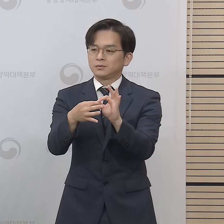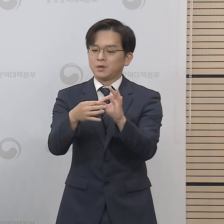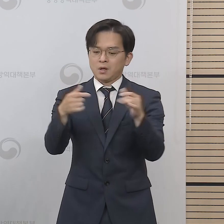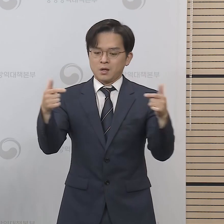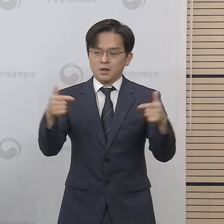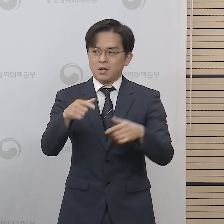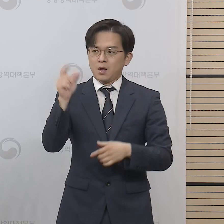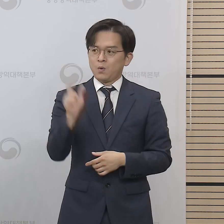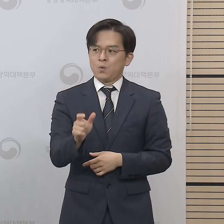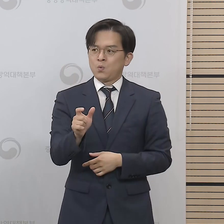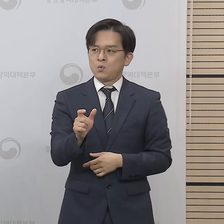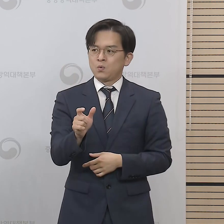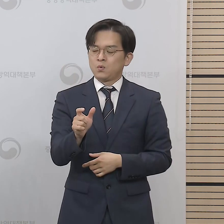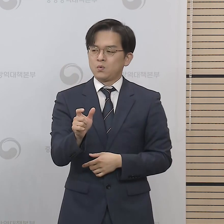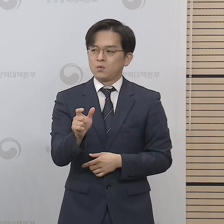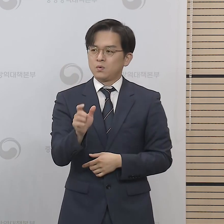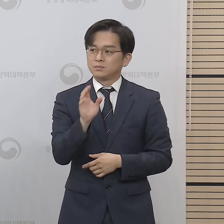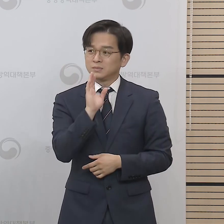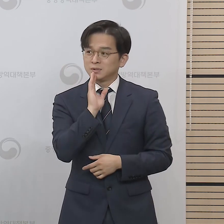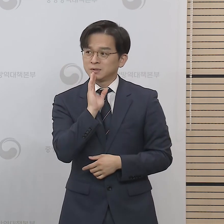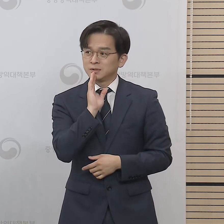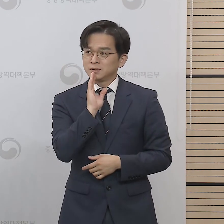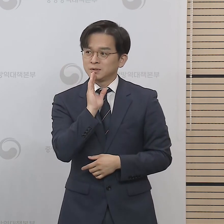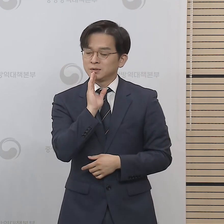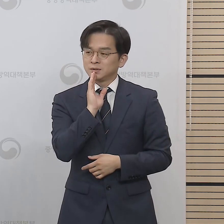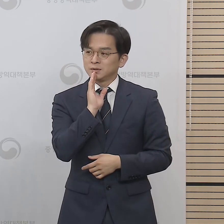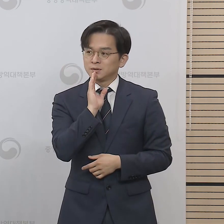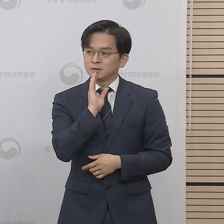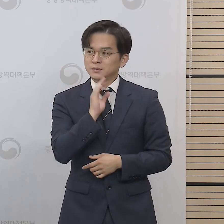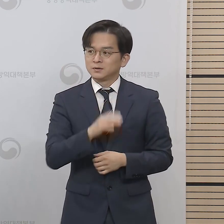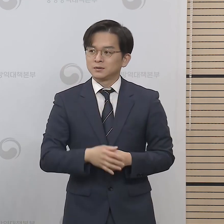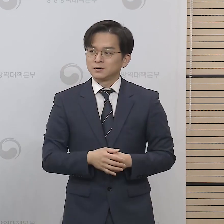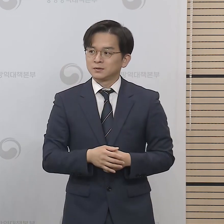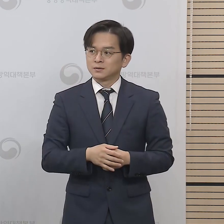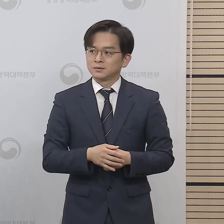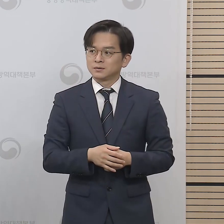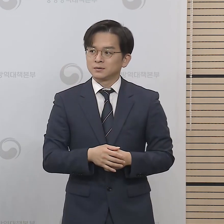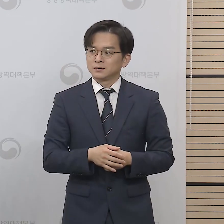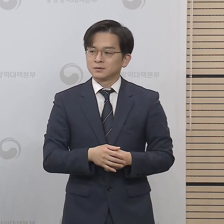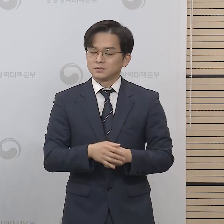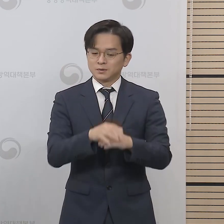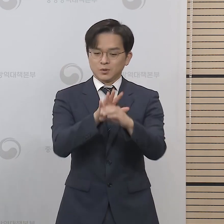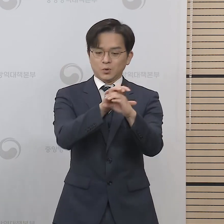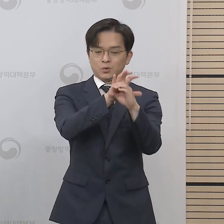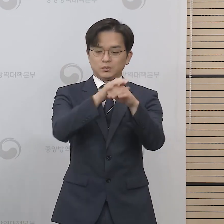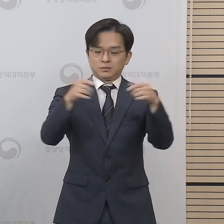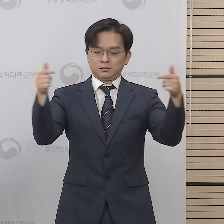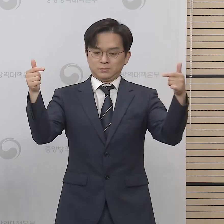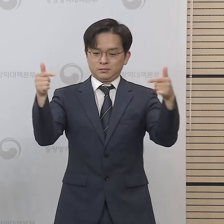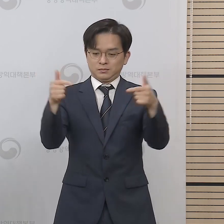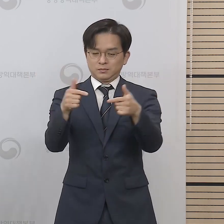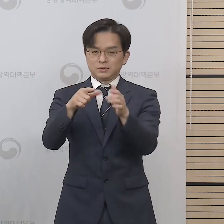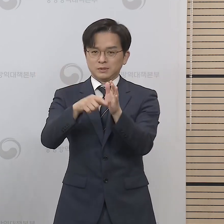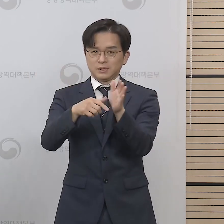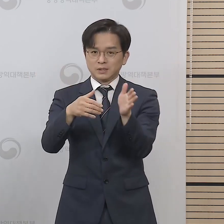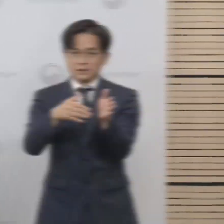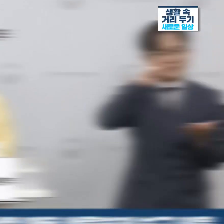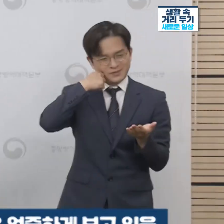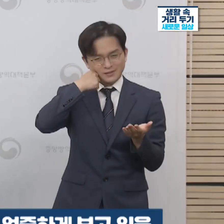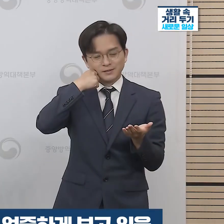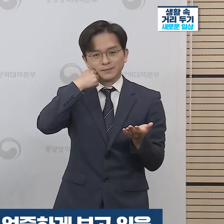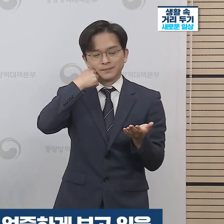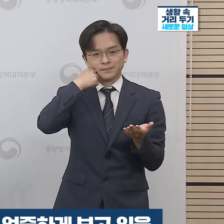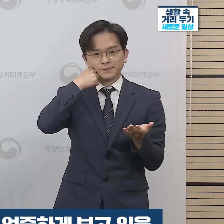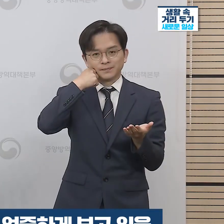님 쩍 발생 4대를 좀 낮출 때까지만이라도 생활 방향을 중단 해야되는거 아니냐 는 전문가 분들 의견이 점점 많아지고 있는